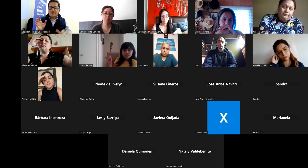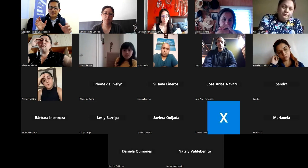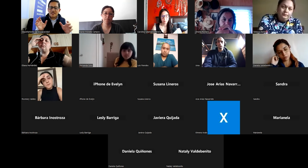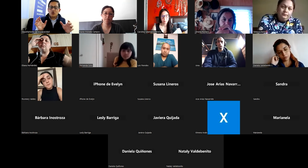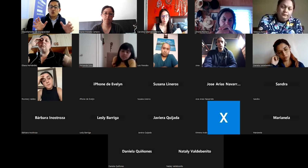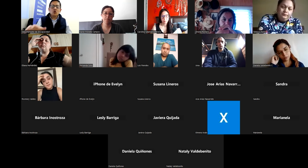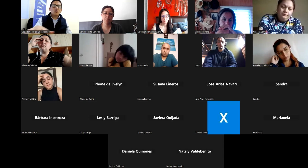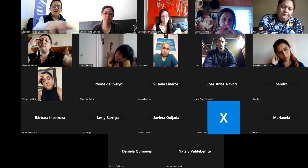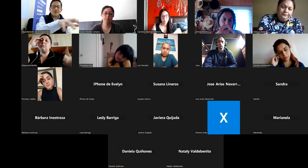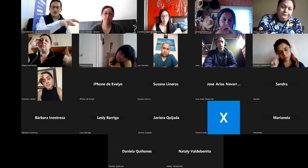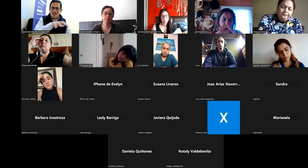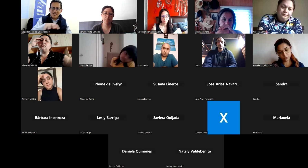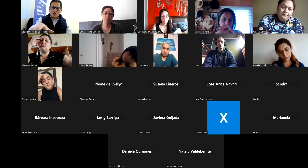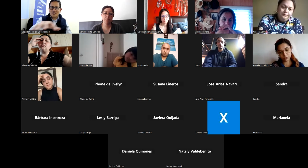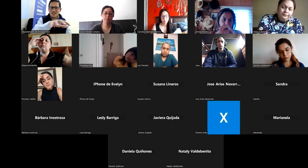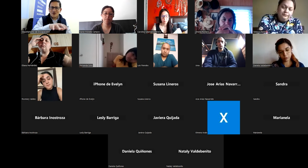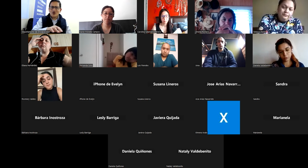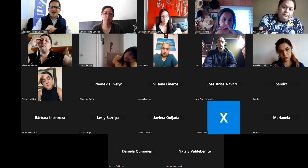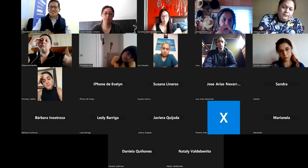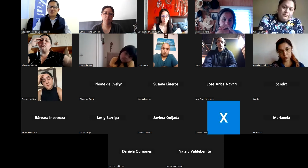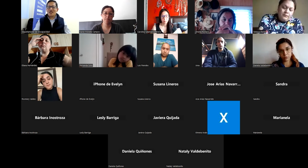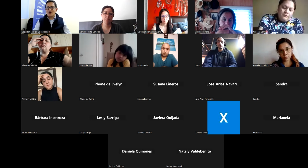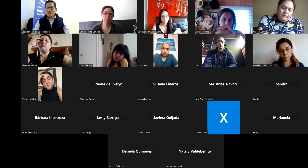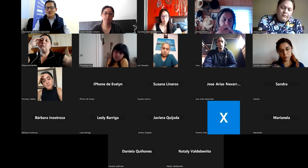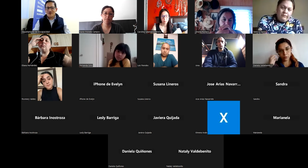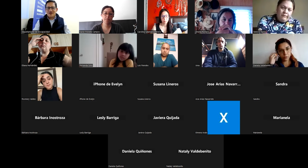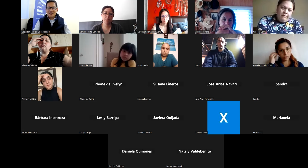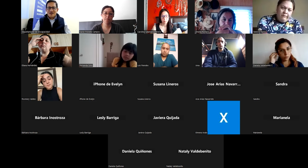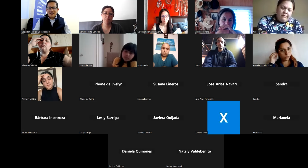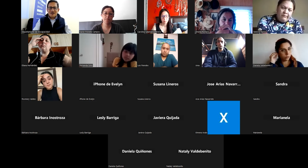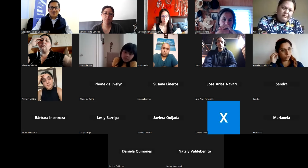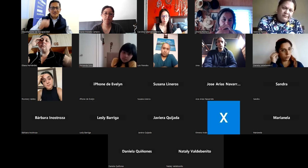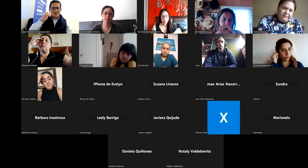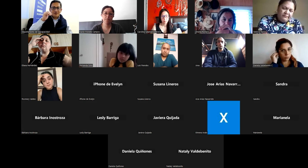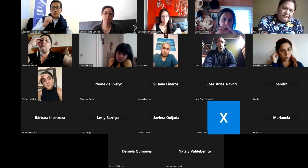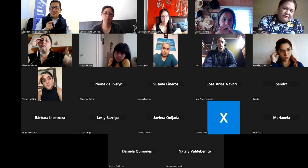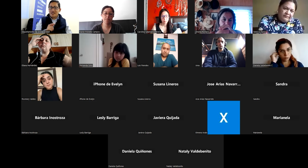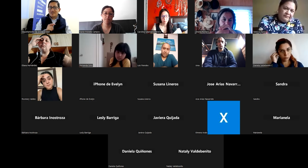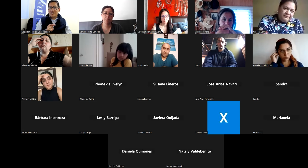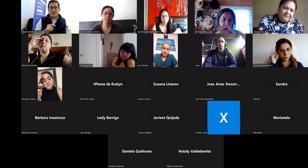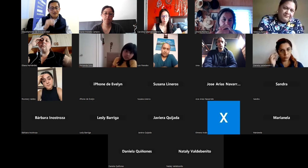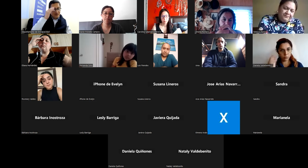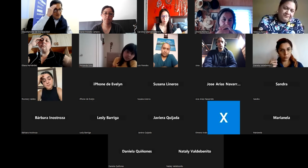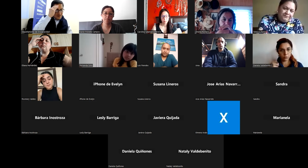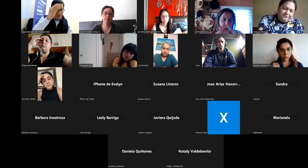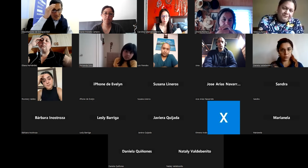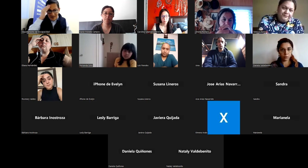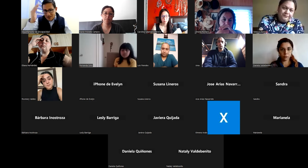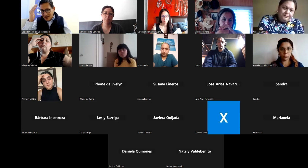y hay un grupo de personas ahí conversando y los quiere saludar a todos le dice debería decirle día día